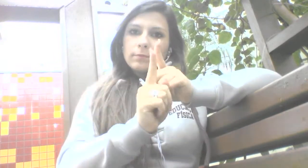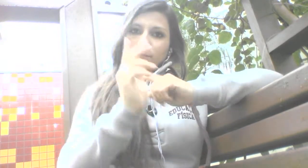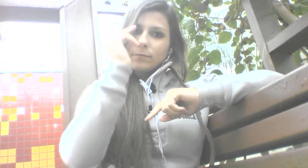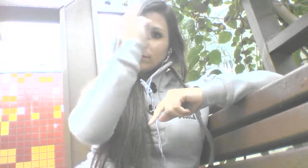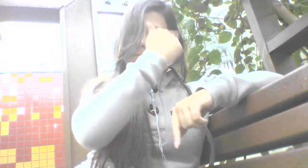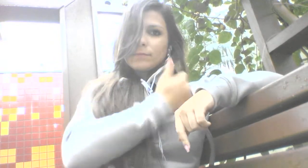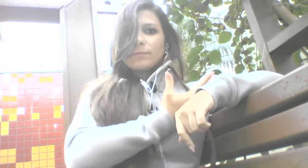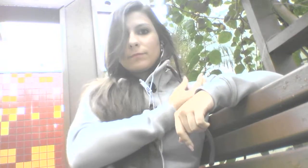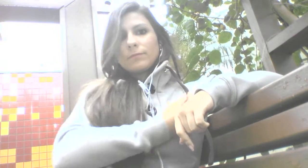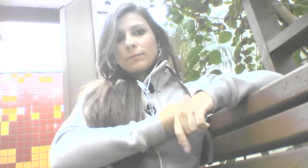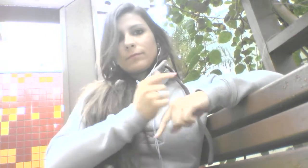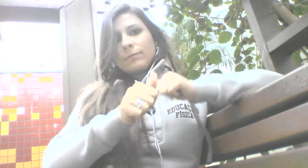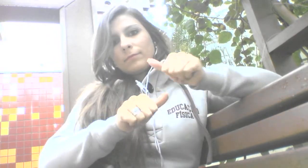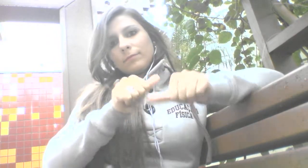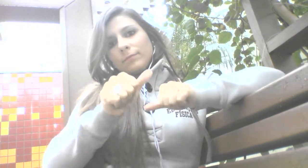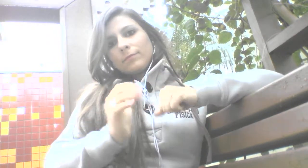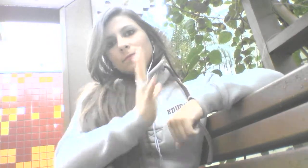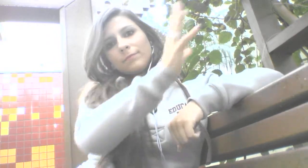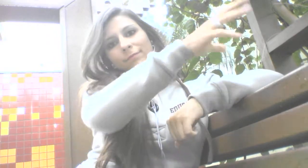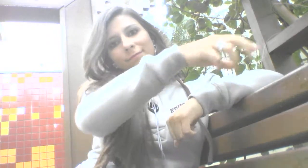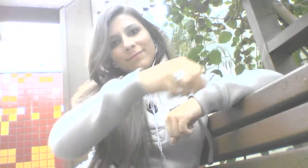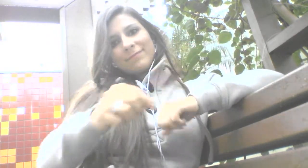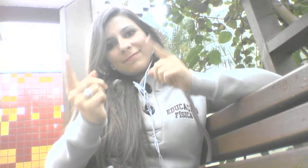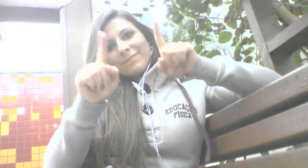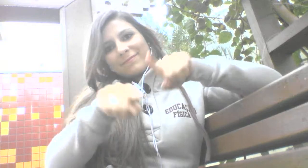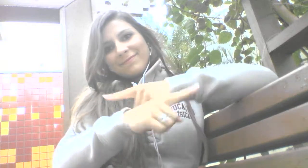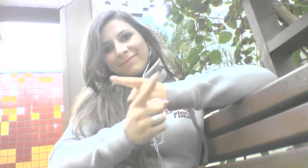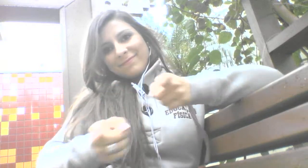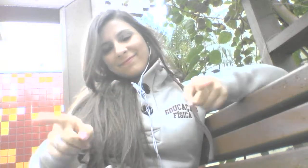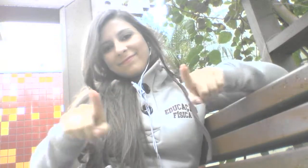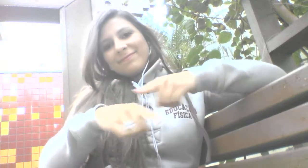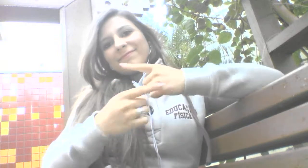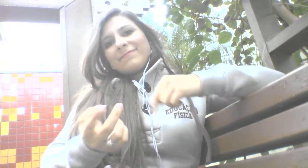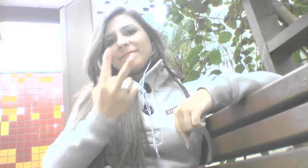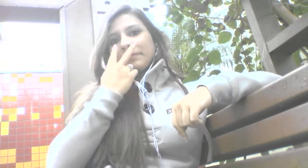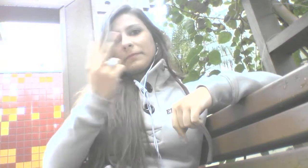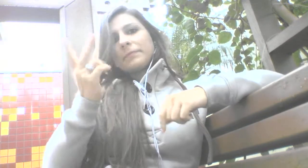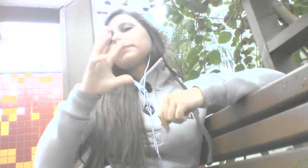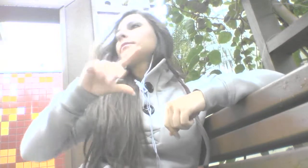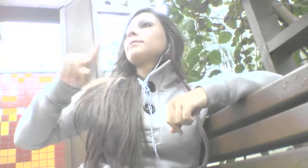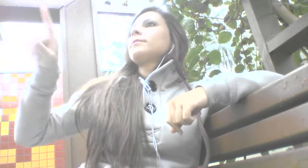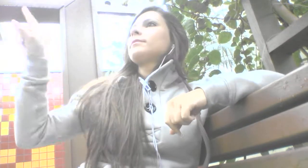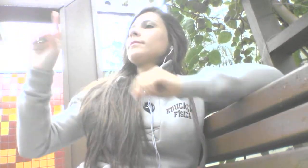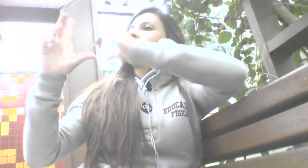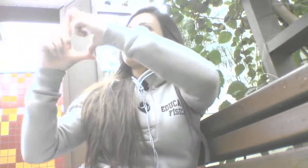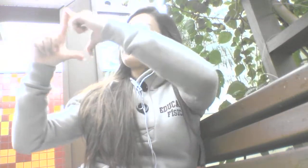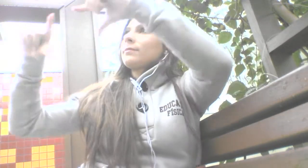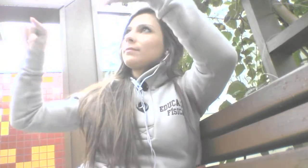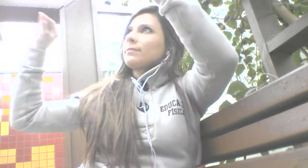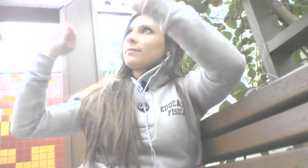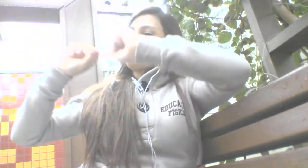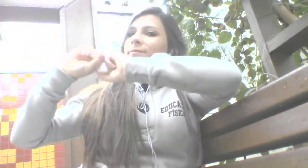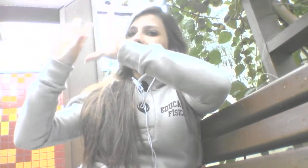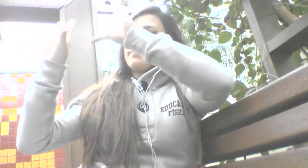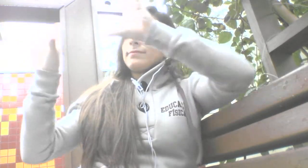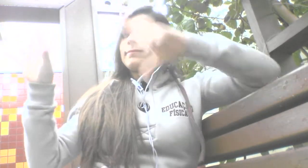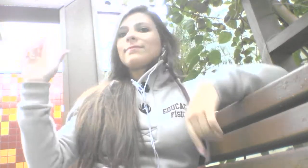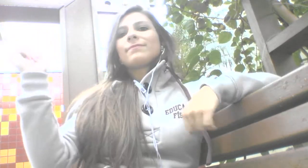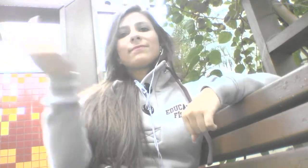encontrar alguém que vai mudar a sua vida inteira, da noite pro dia. Tá vendo aquela lua que brilha lá no céu? Se você